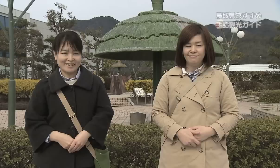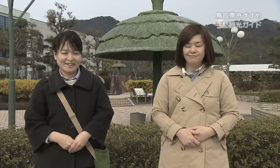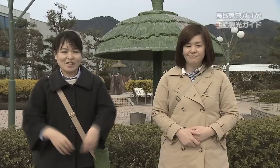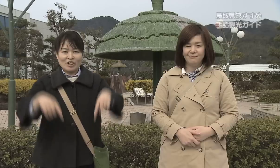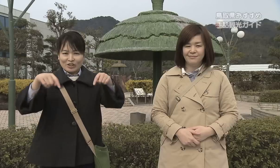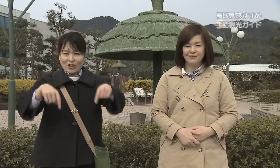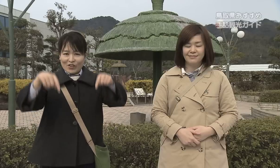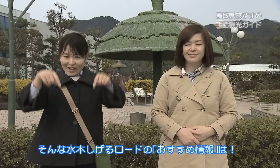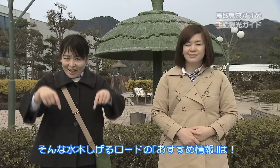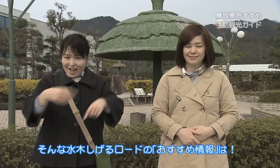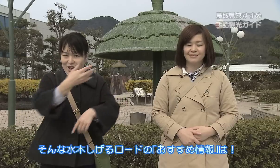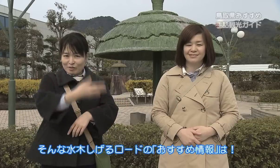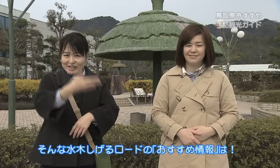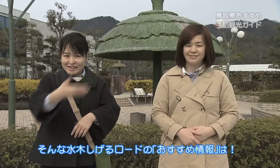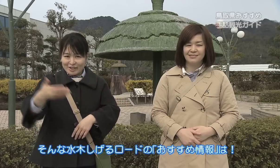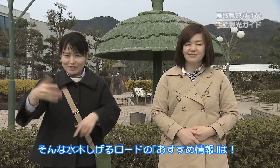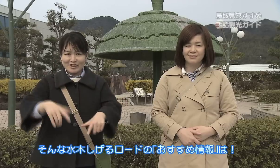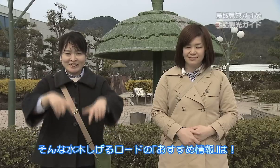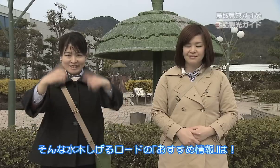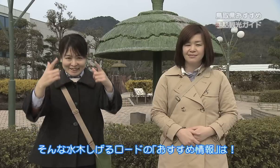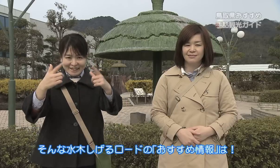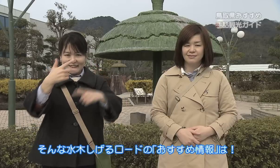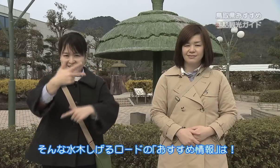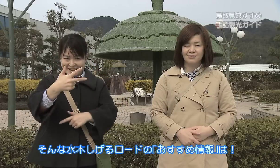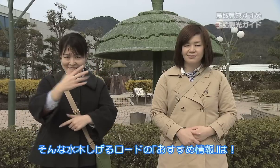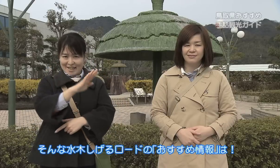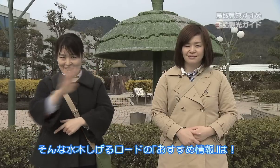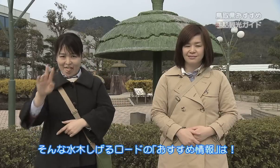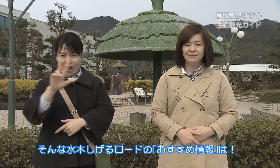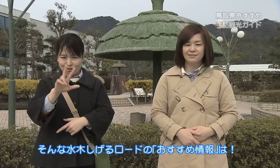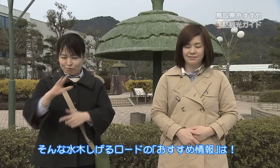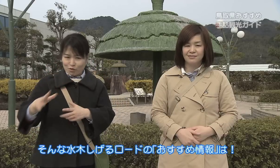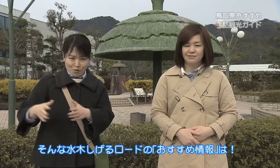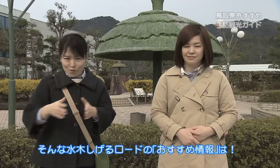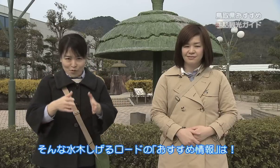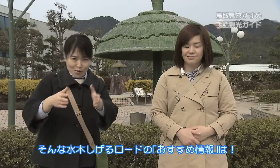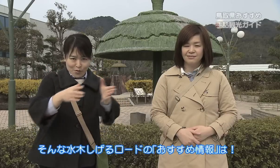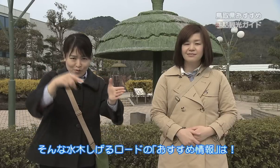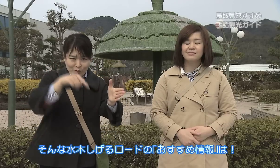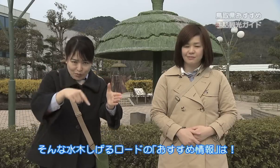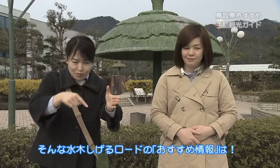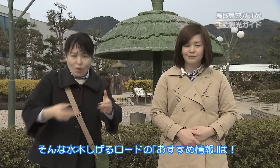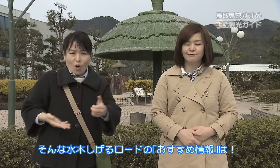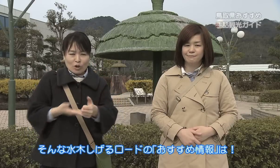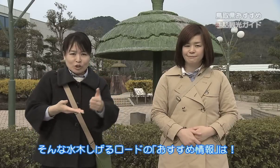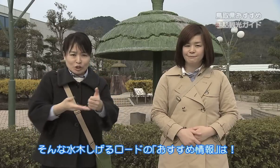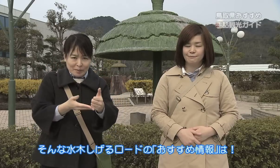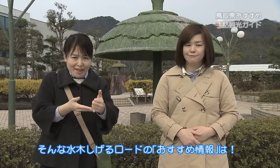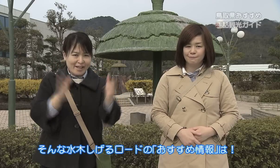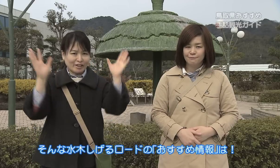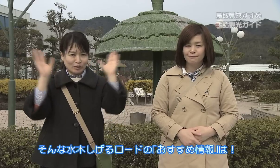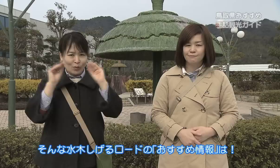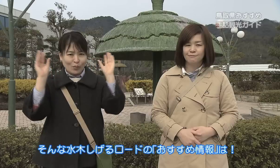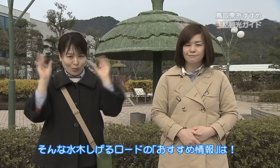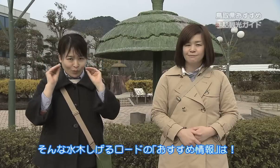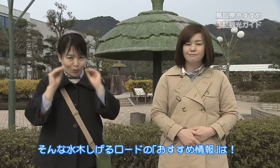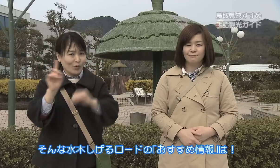ですそんな水希しロードのおすすめ情報